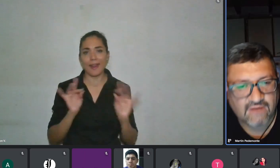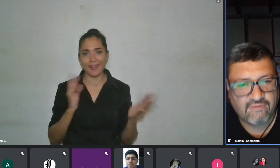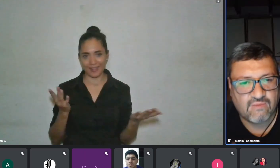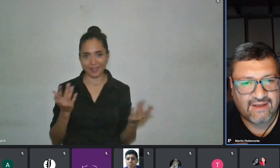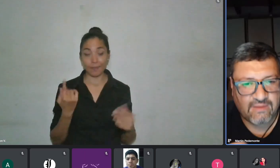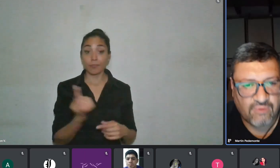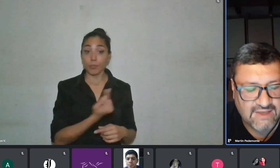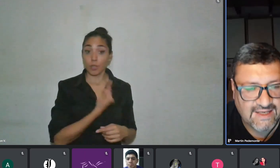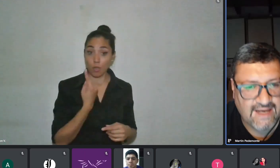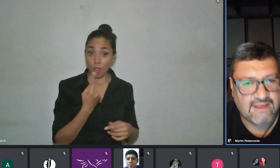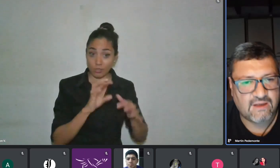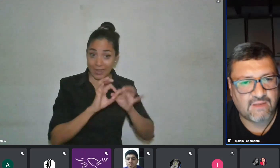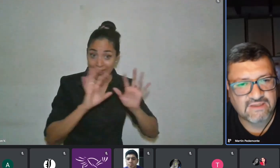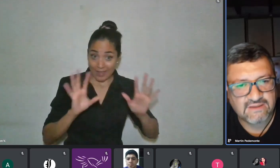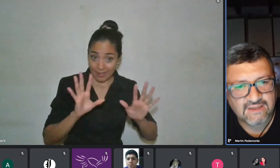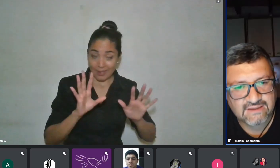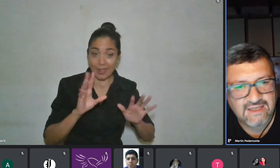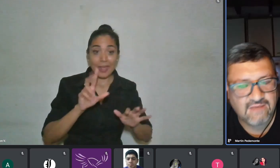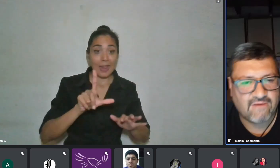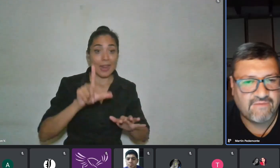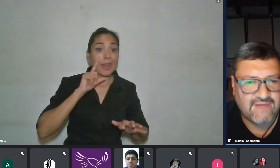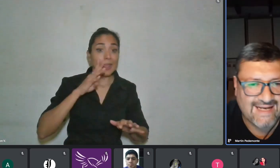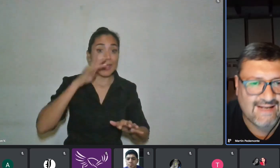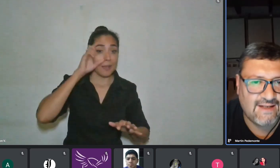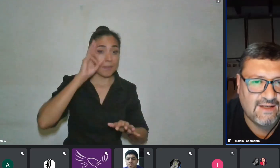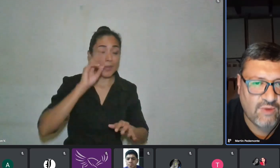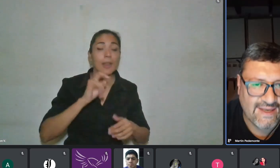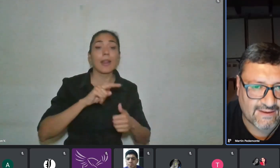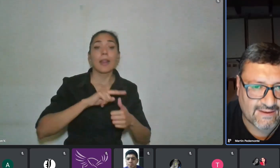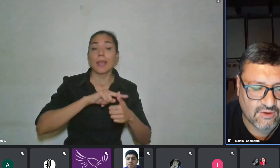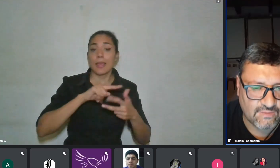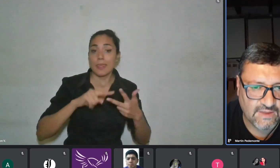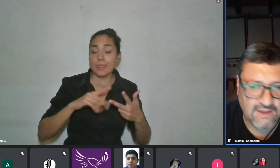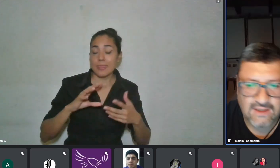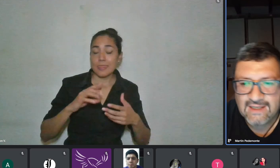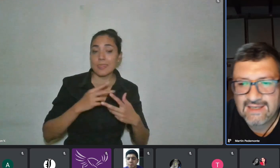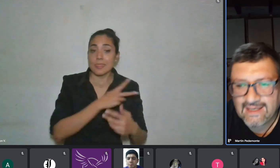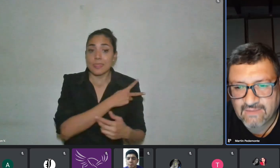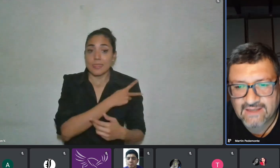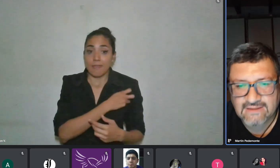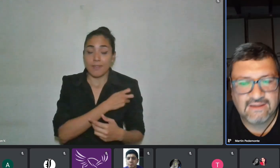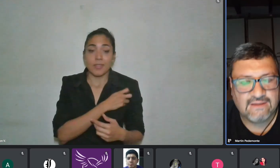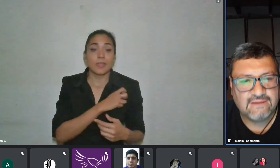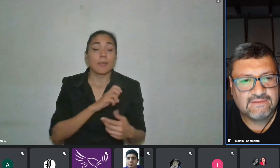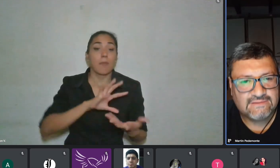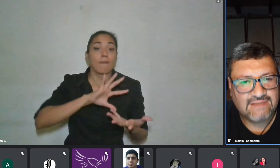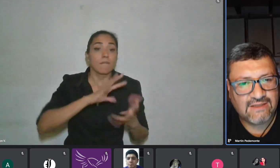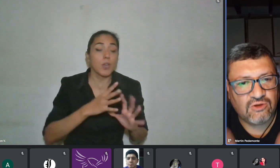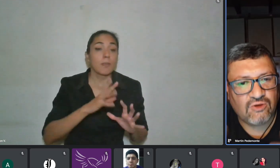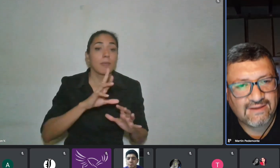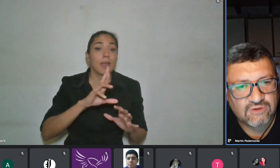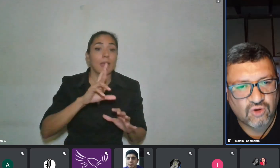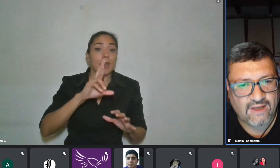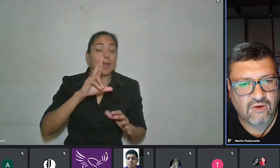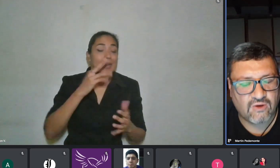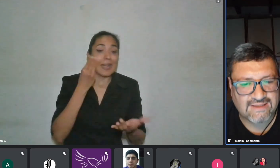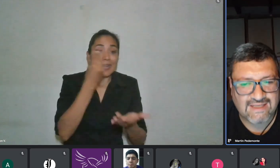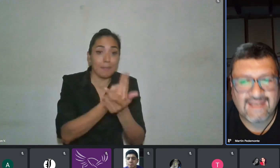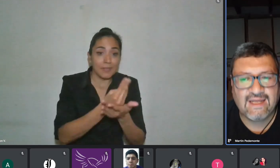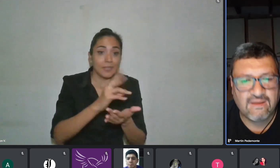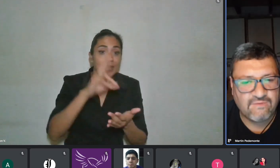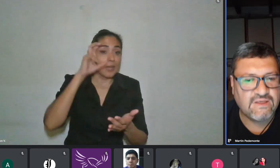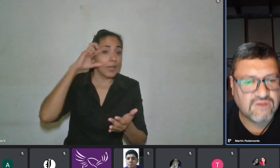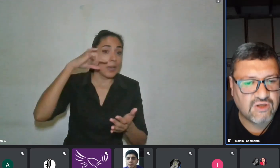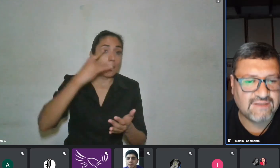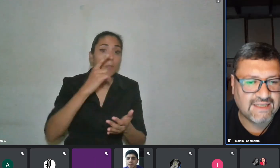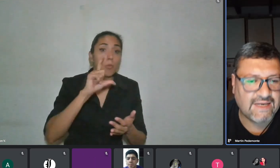defendemos la forma republicana, representativa, federal de gobierno, y además teniendo estos valores en